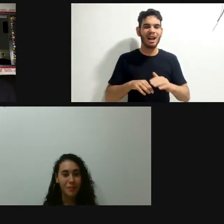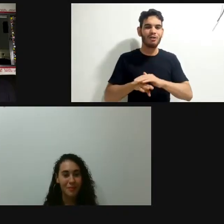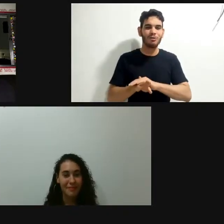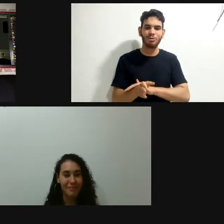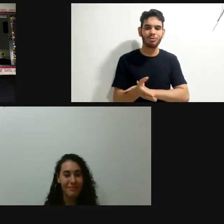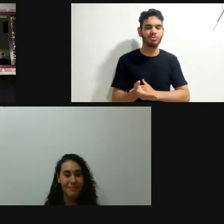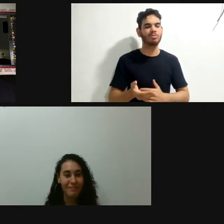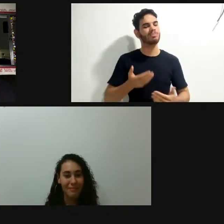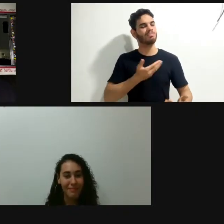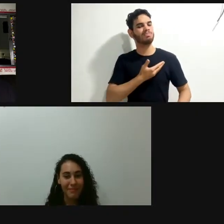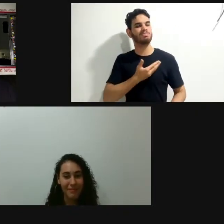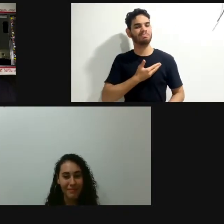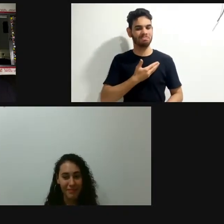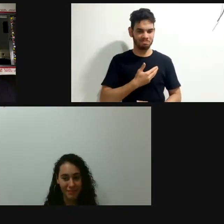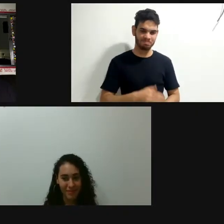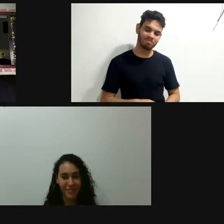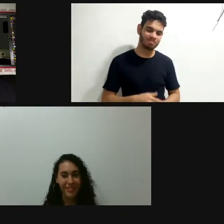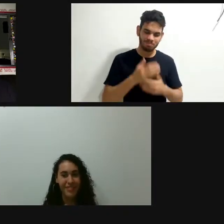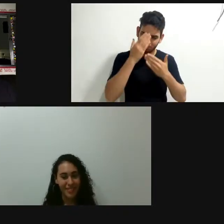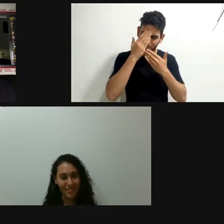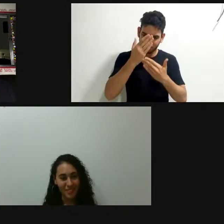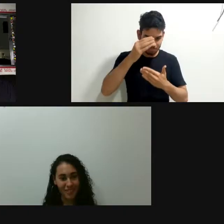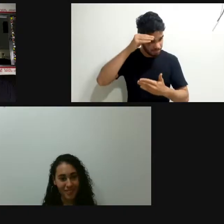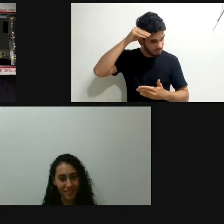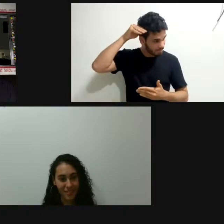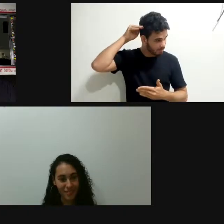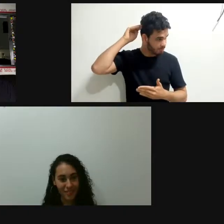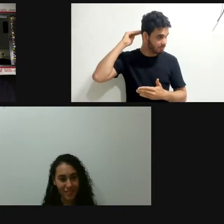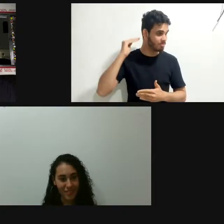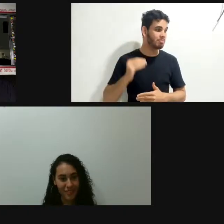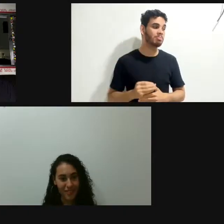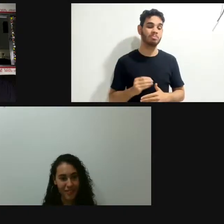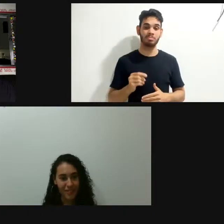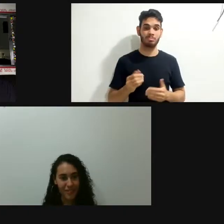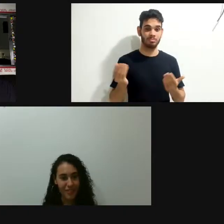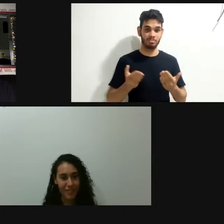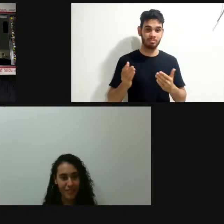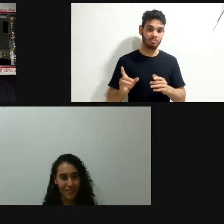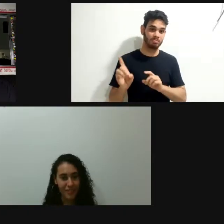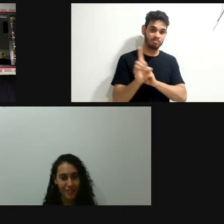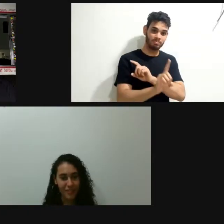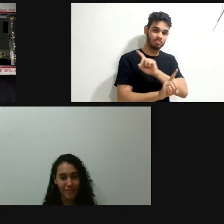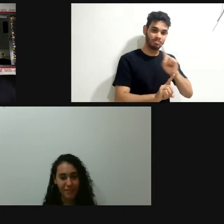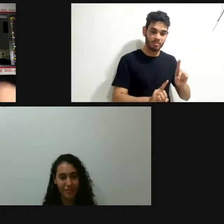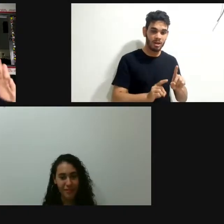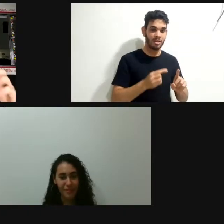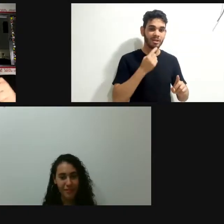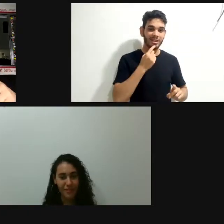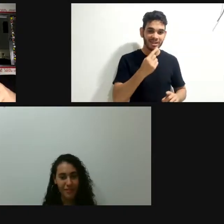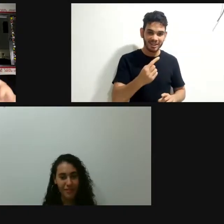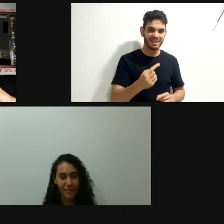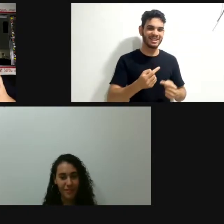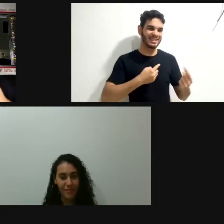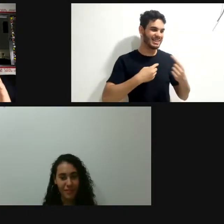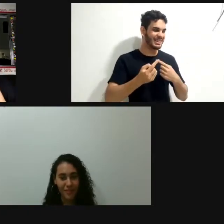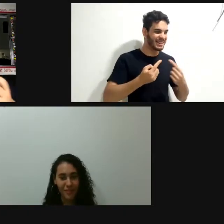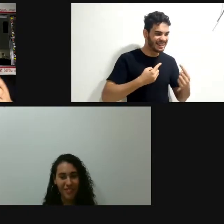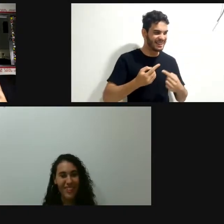assistiu. Obrigado, Bia. O pessoal vai vir aqui falar um pouquinho deles, fazer uma apresentação. Pô, eles ficaram ali até agora aqui, ó.